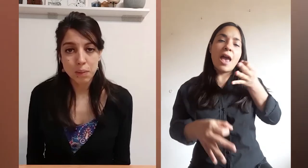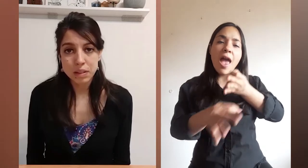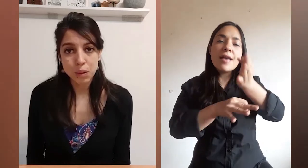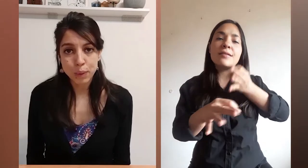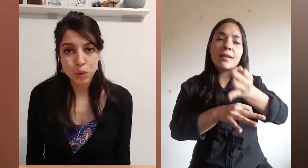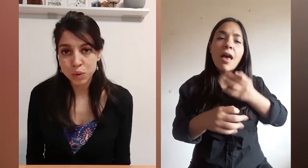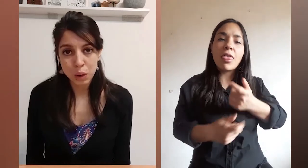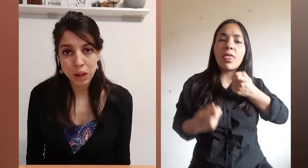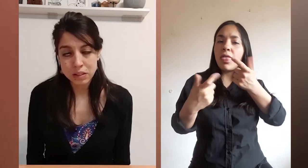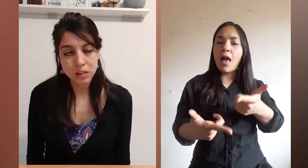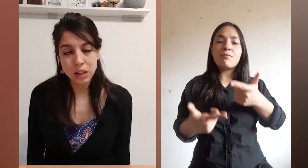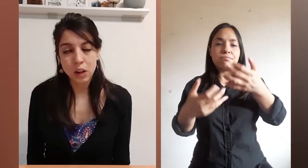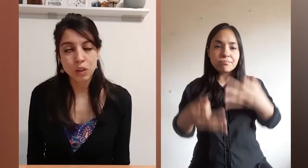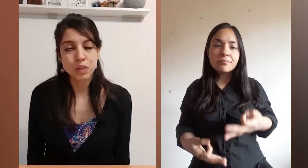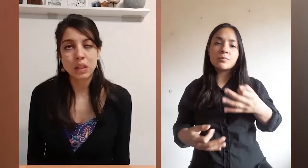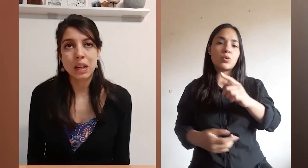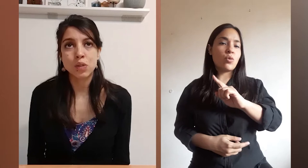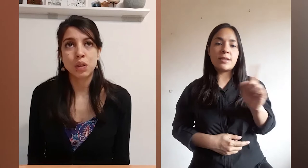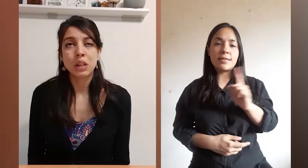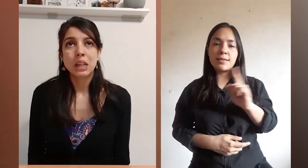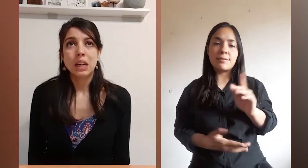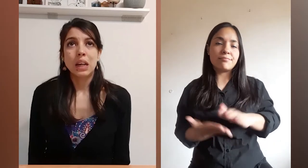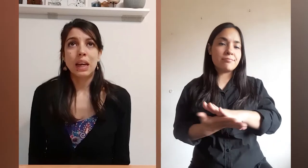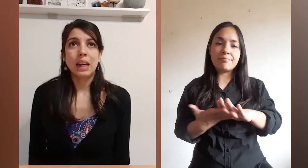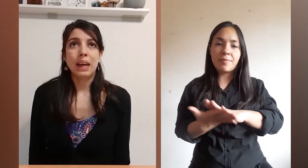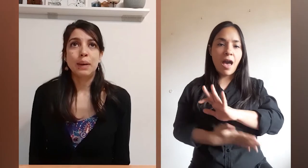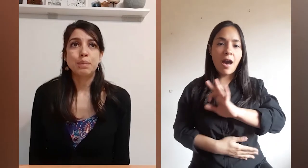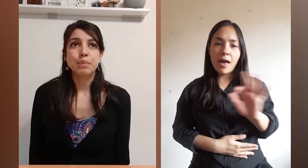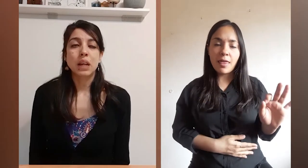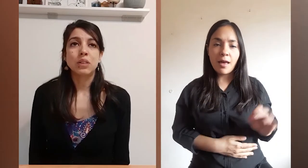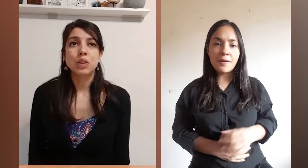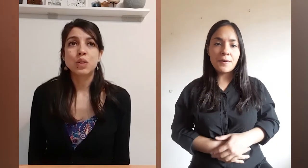enseñanza a quienes pasaron por sus aulas, lejos de eso.